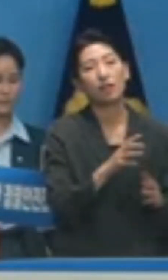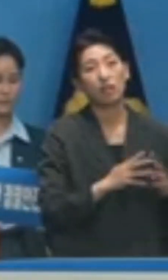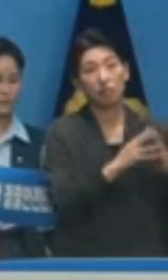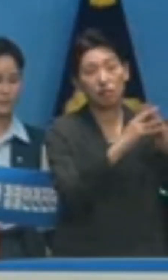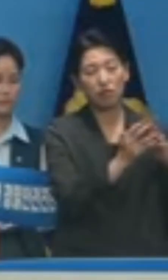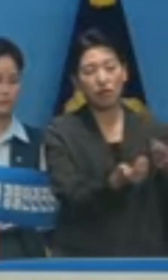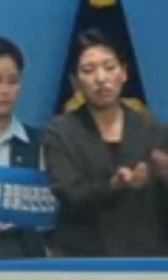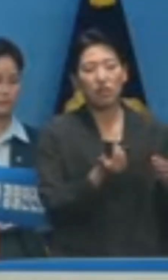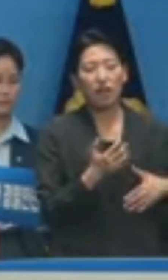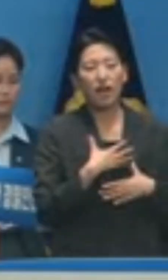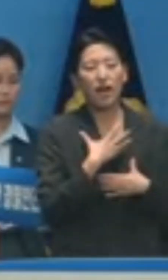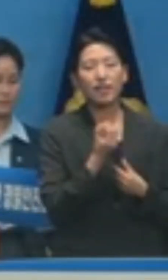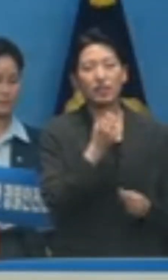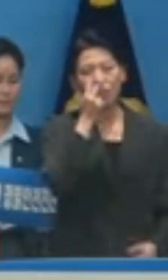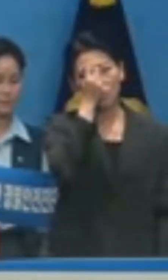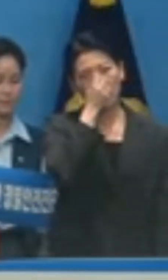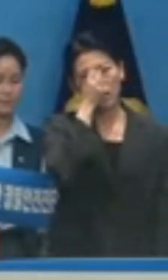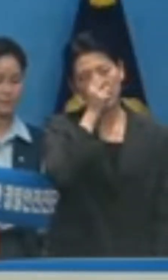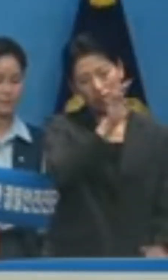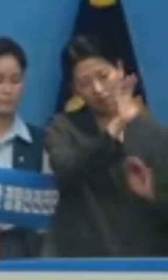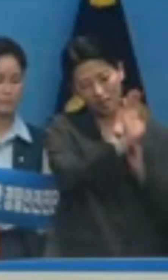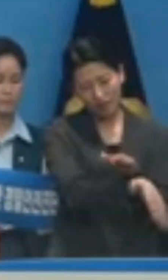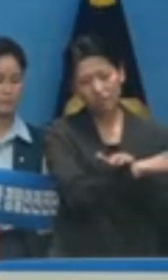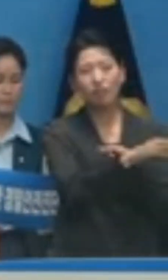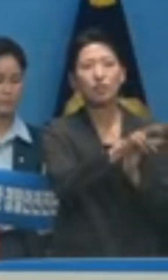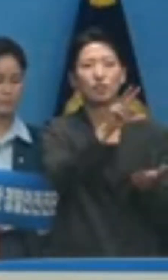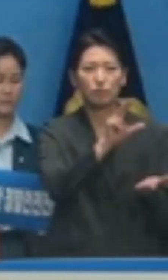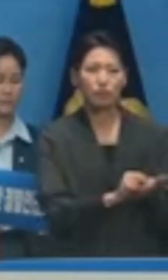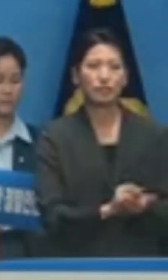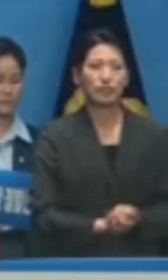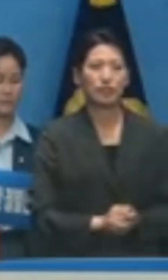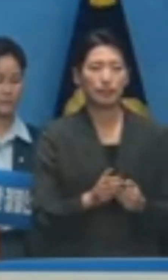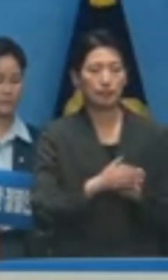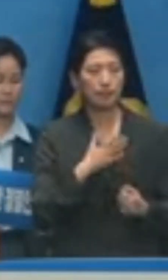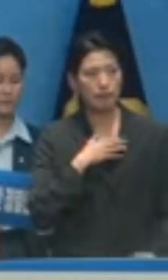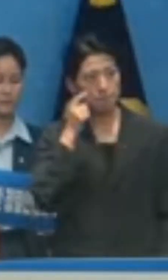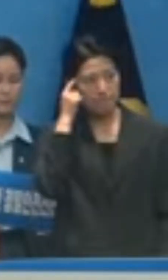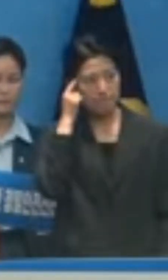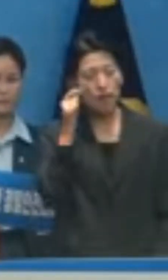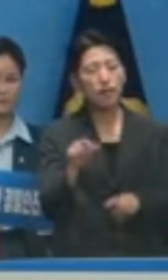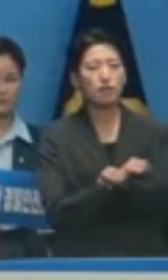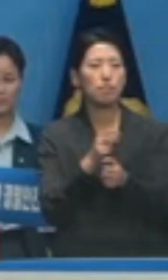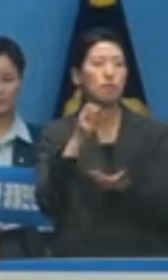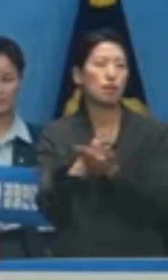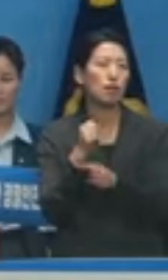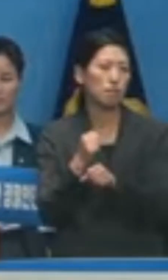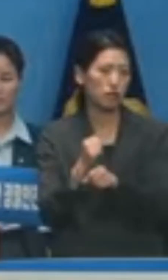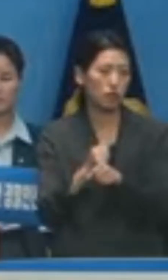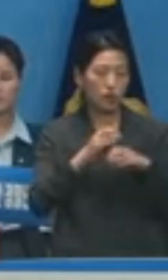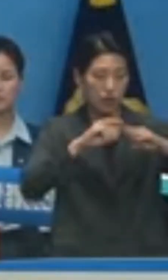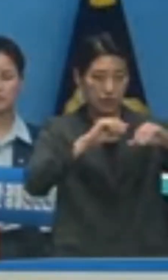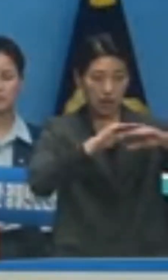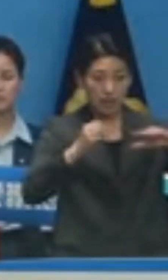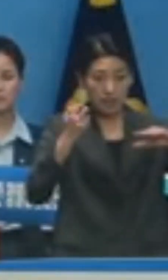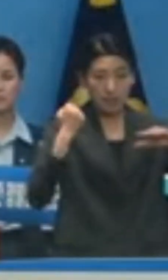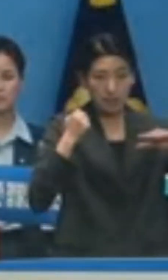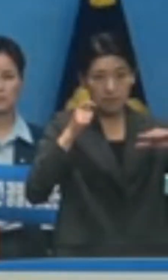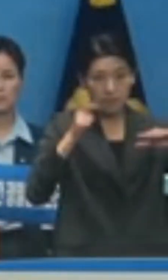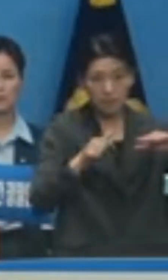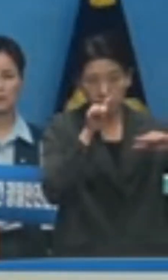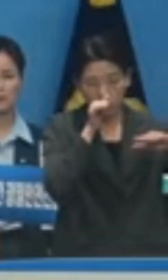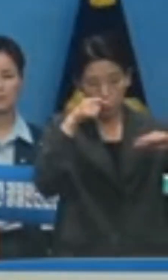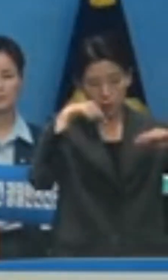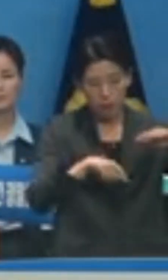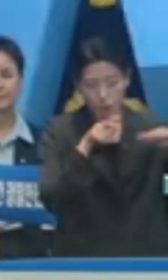원인으로 지목되고 있습니다. 이에 지하안전특별법을 개정하고 정밀 집안조사와 지하수 유출관리